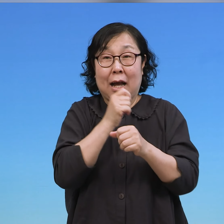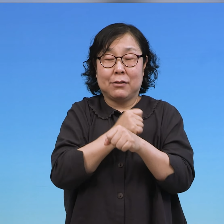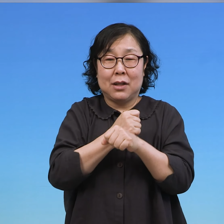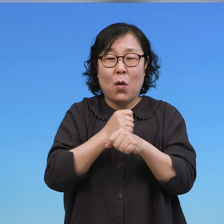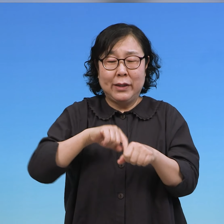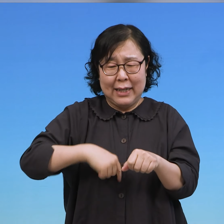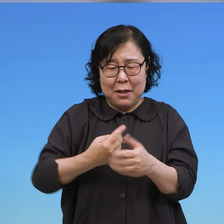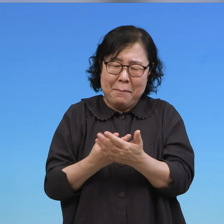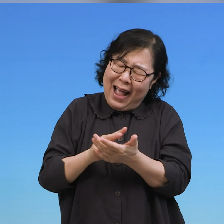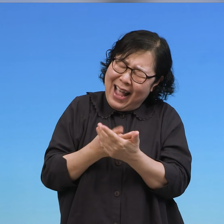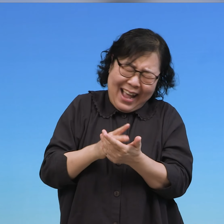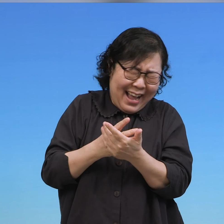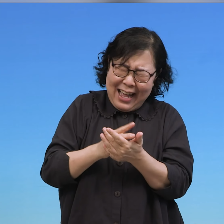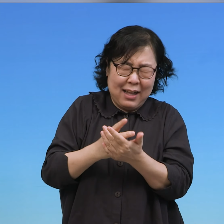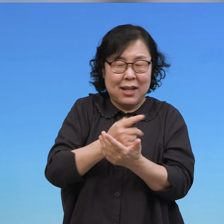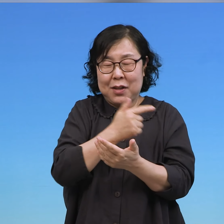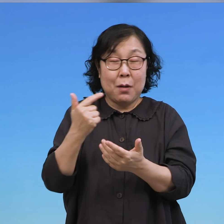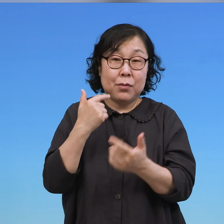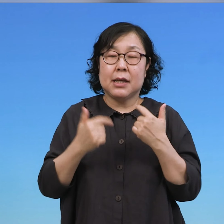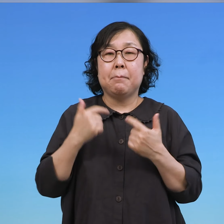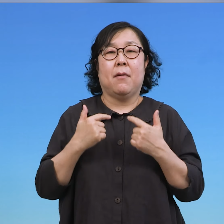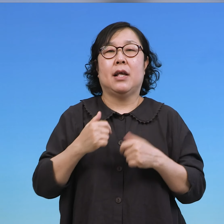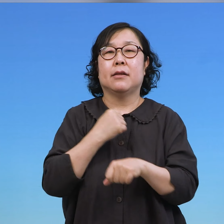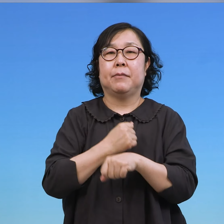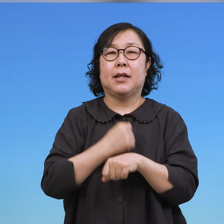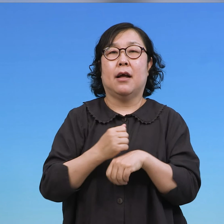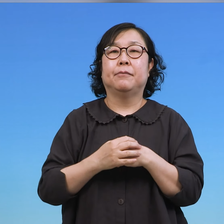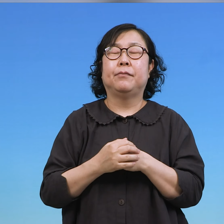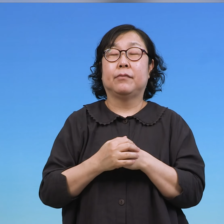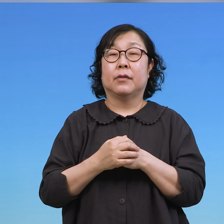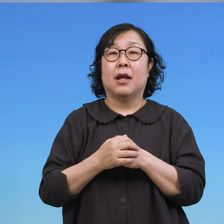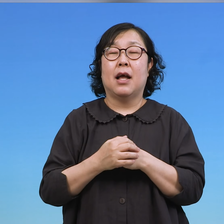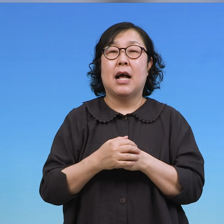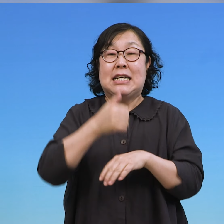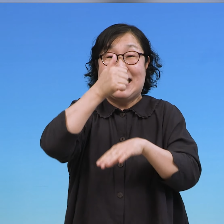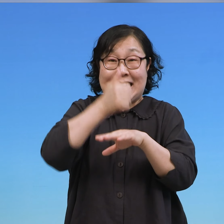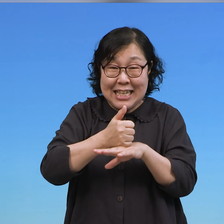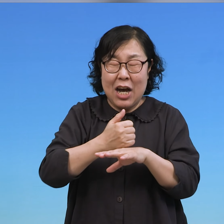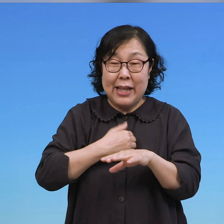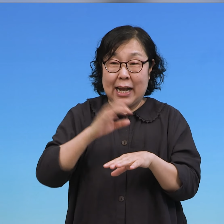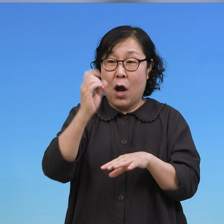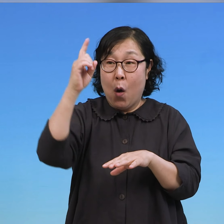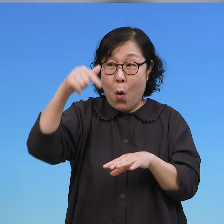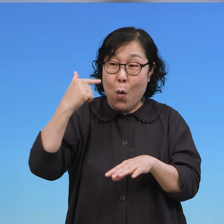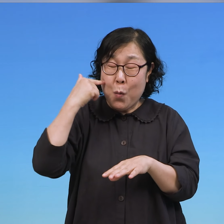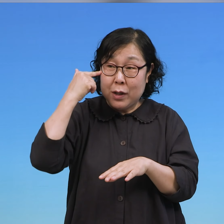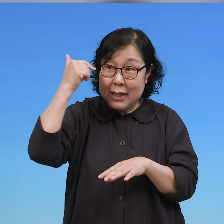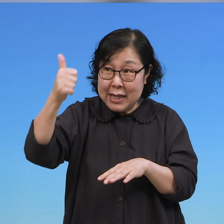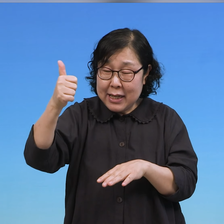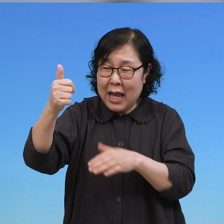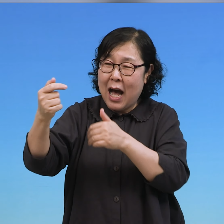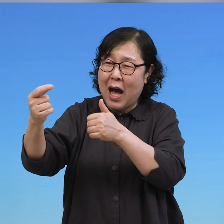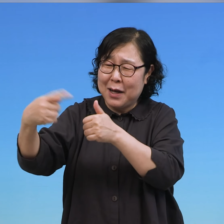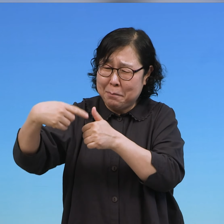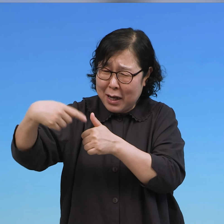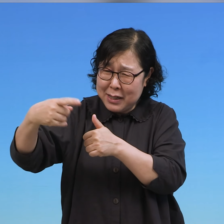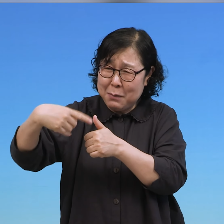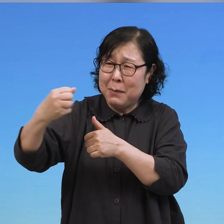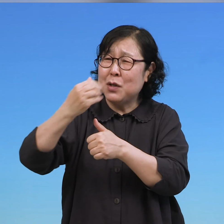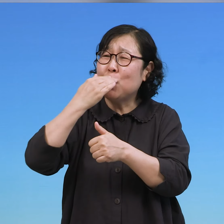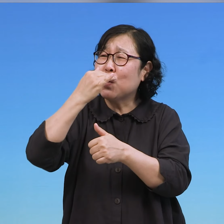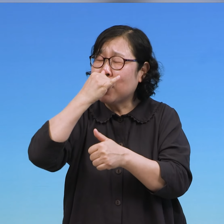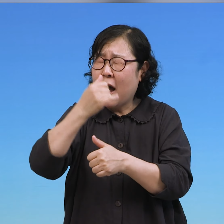그냥 막 떼글떼글 막 뒹굴었어요. 너무 기뻐가지고 드디어 내가 이제 옥하는 목사님 밑에 배우러 가게 되는구나,